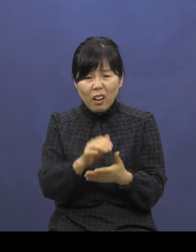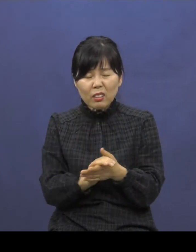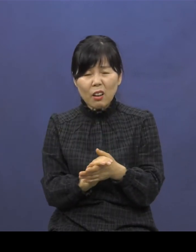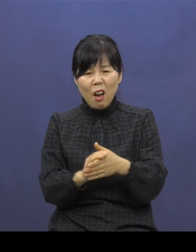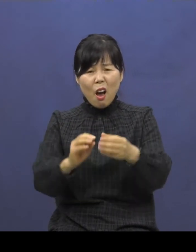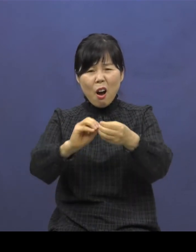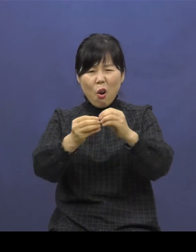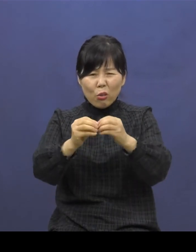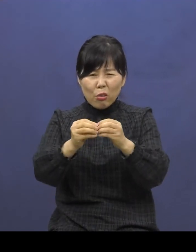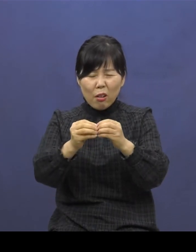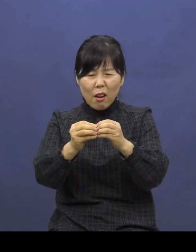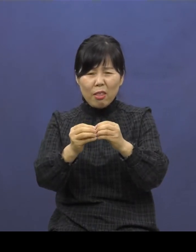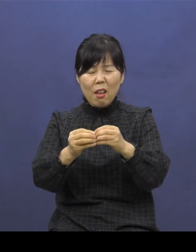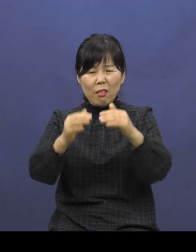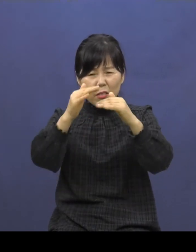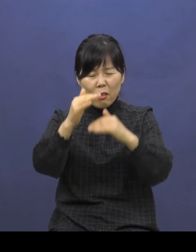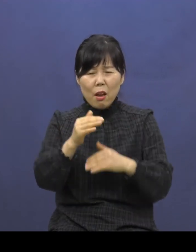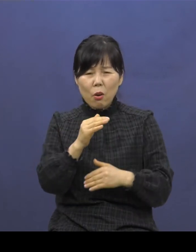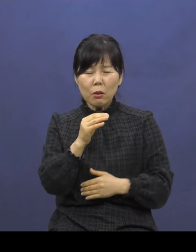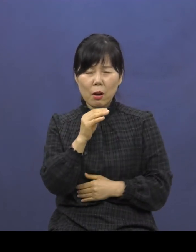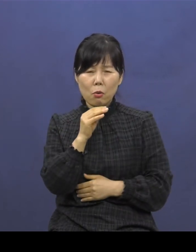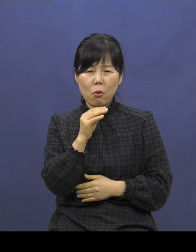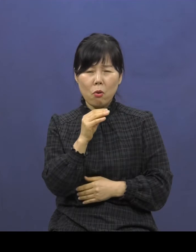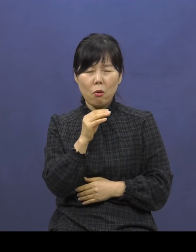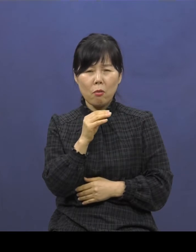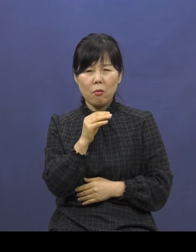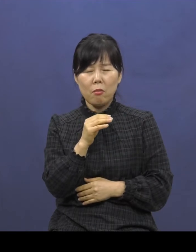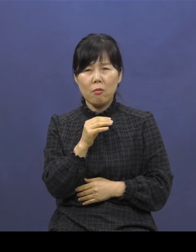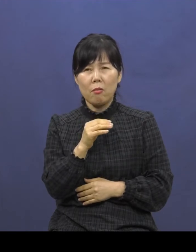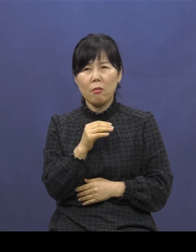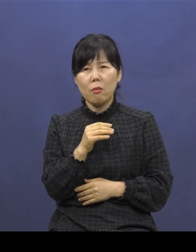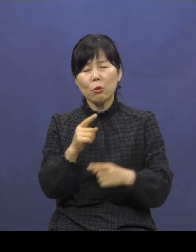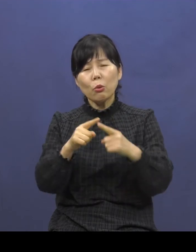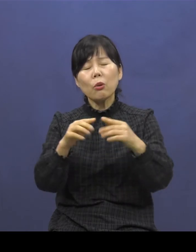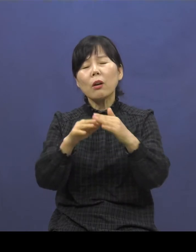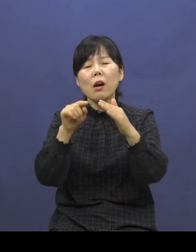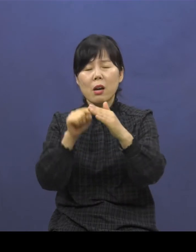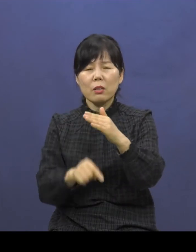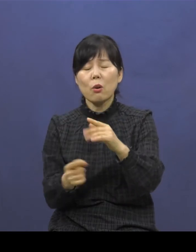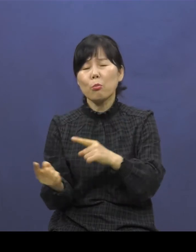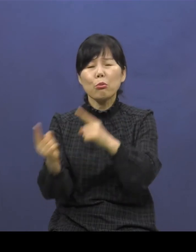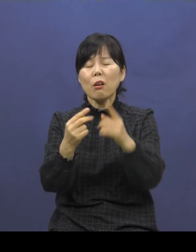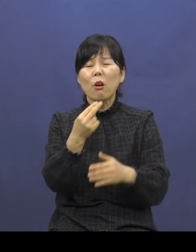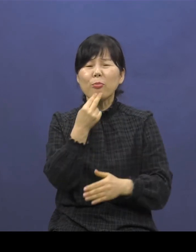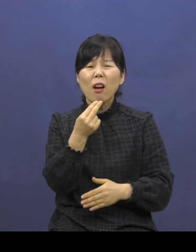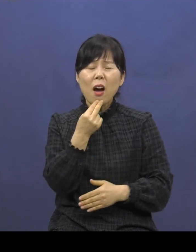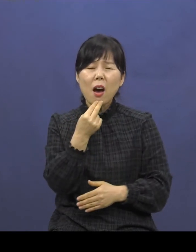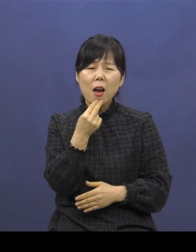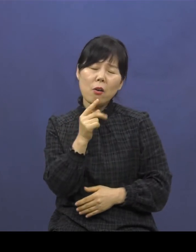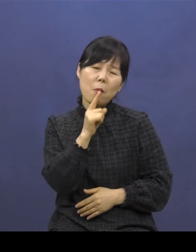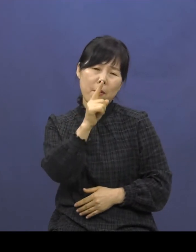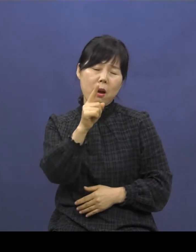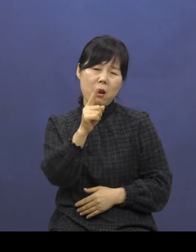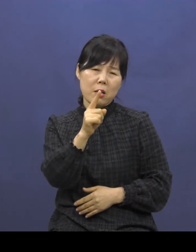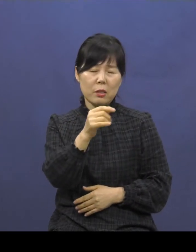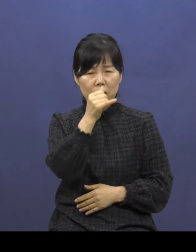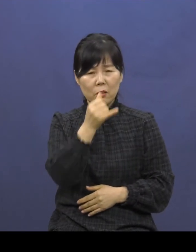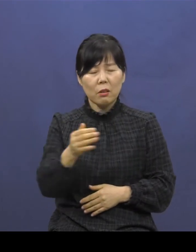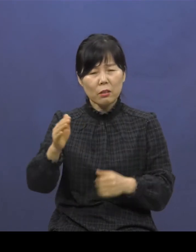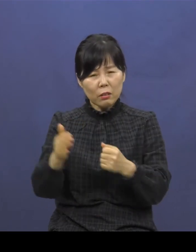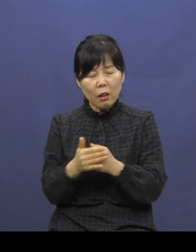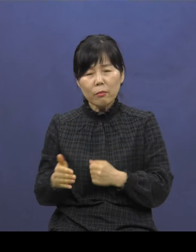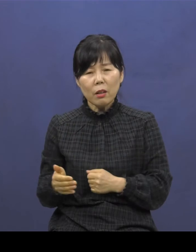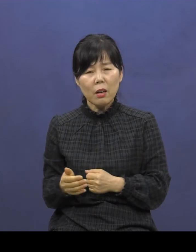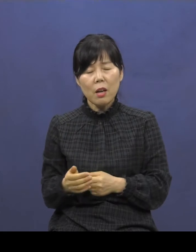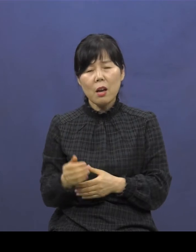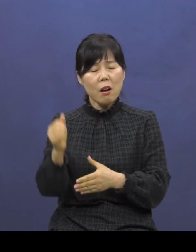그건 꾸며낸 거야. 이런 식의 이야기들이 있다는 거예요, 교회 안에. 근데 이건 절대로